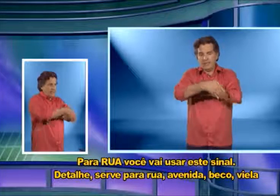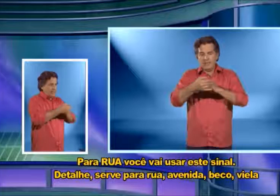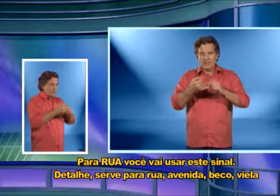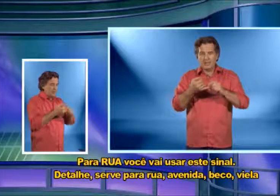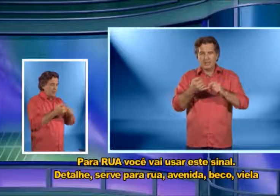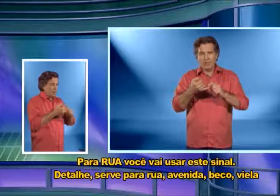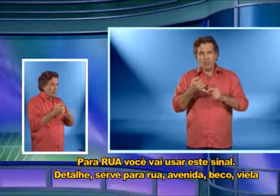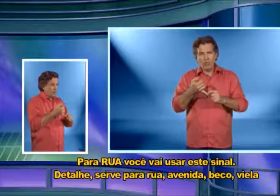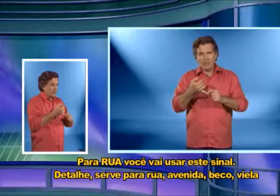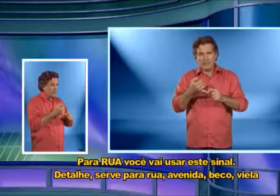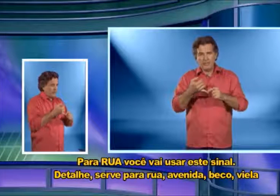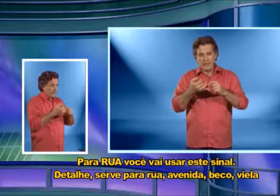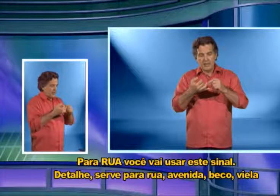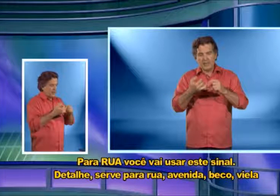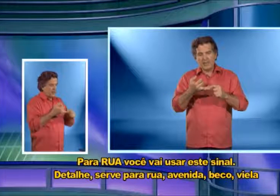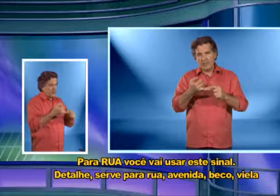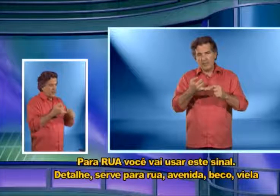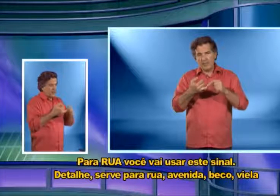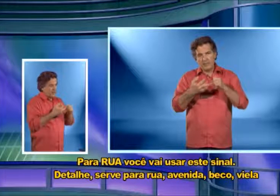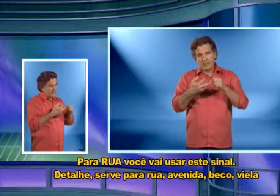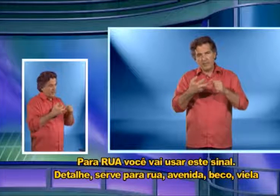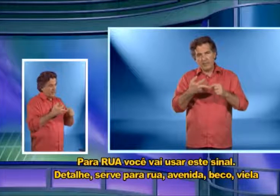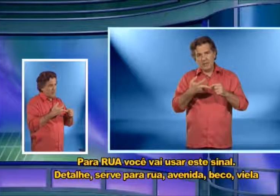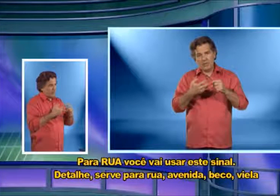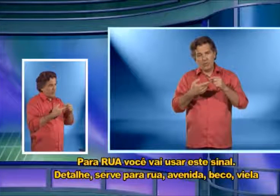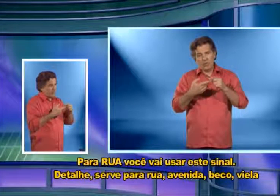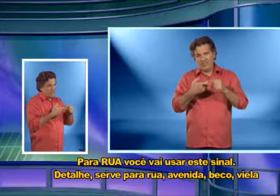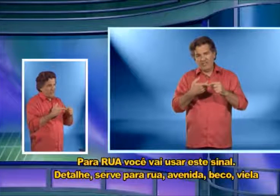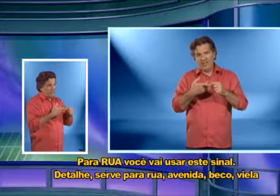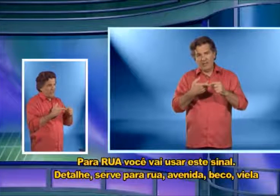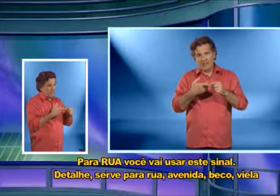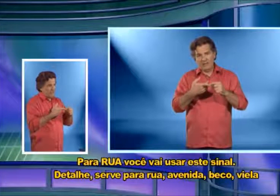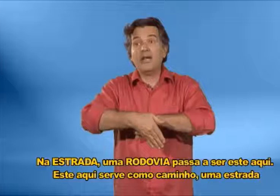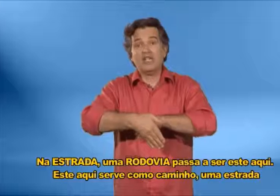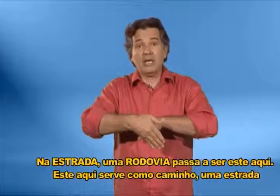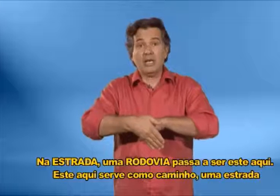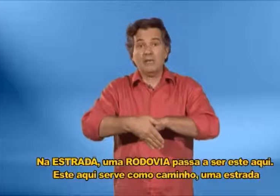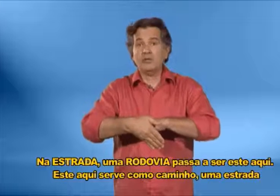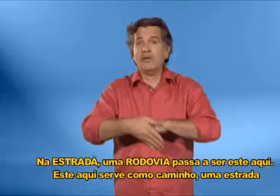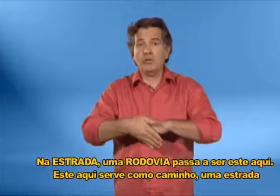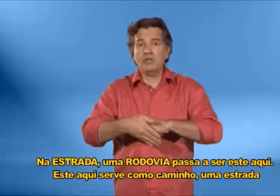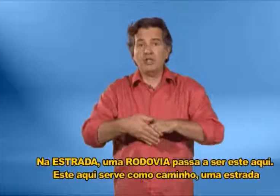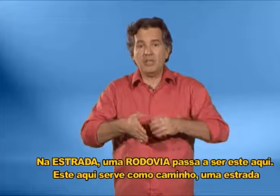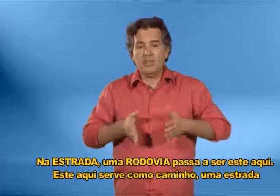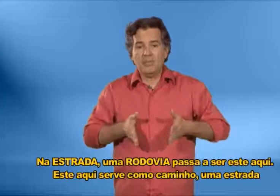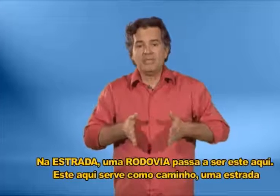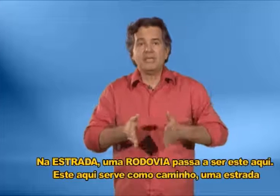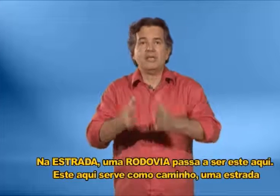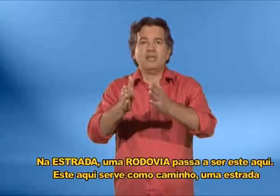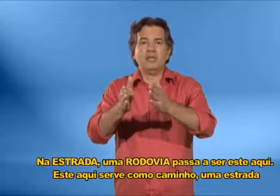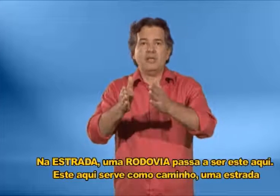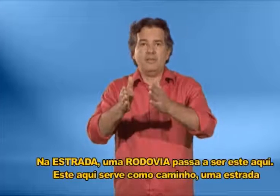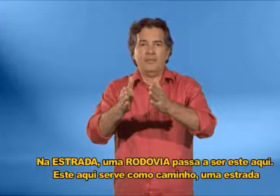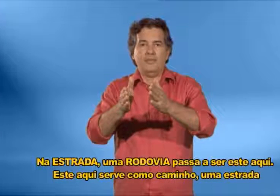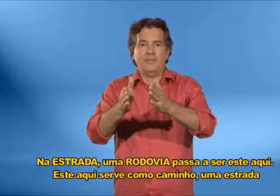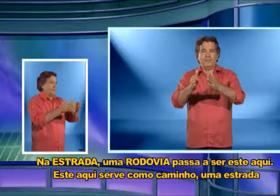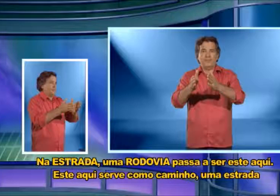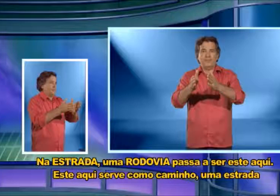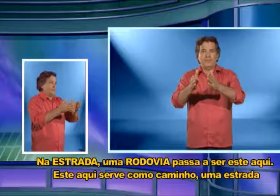Detalhe, serve para a rua, avenida, beco, viela, na estrada, uma rodovia, passa a ser isso